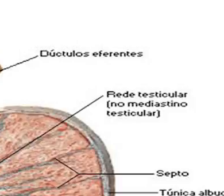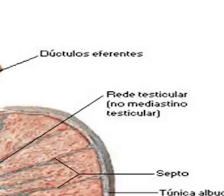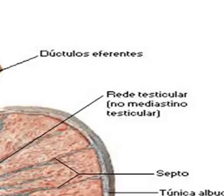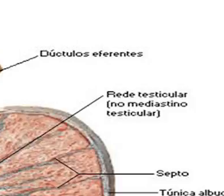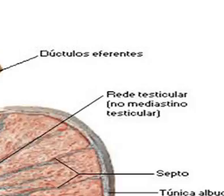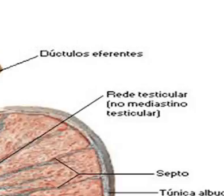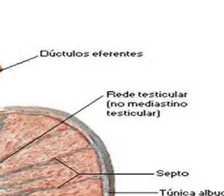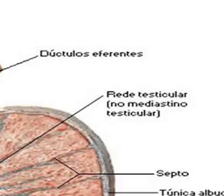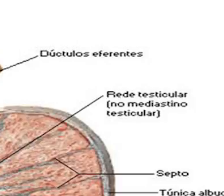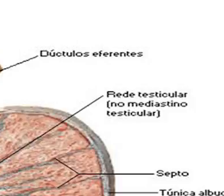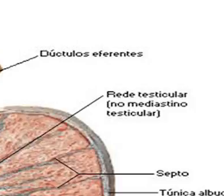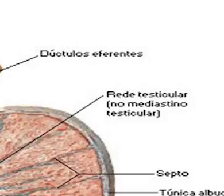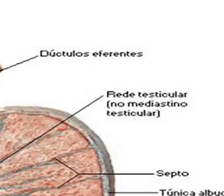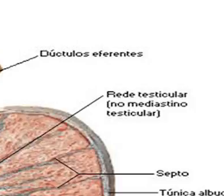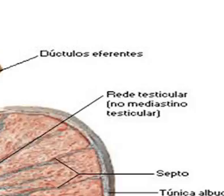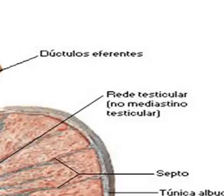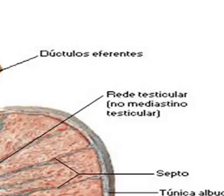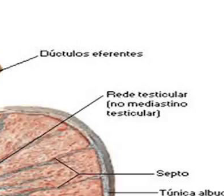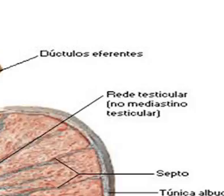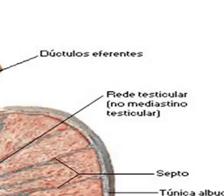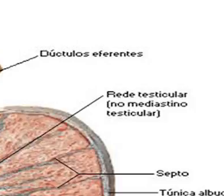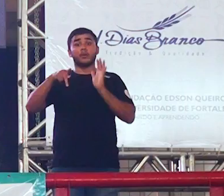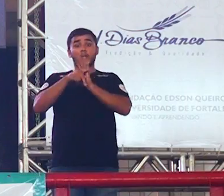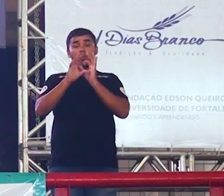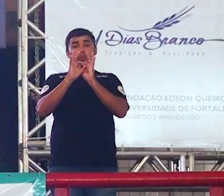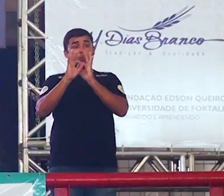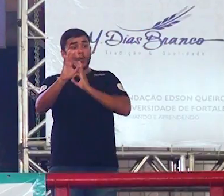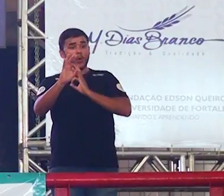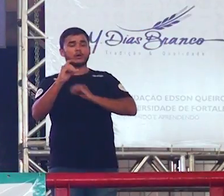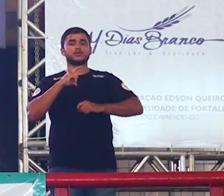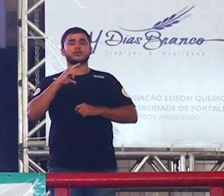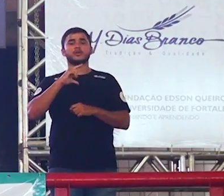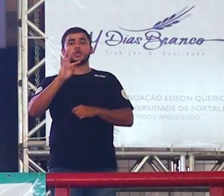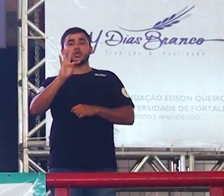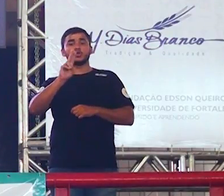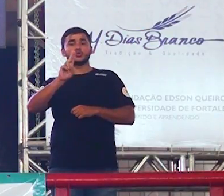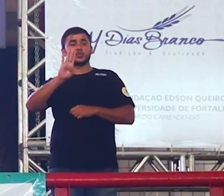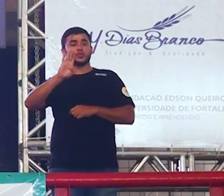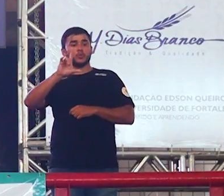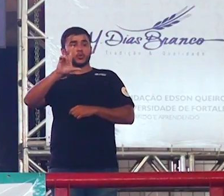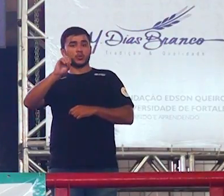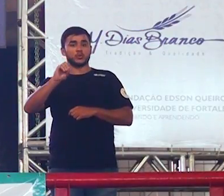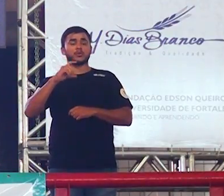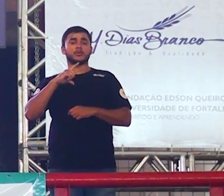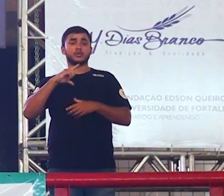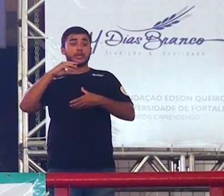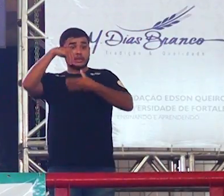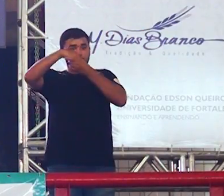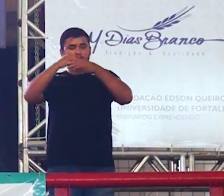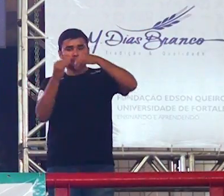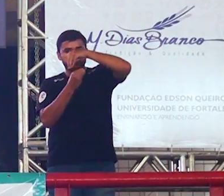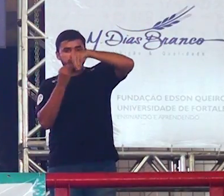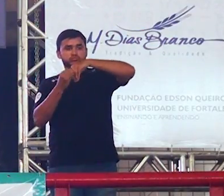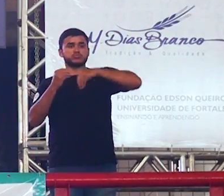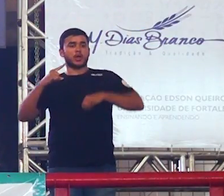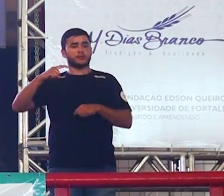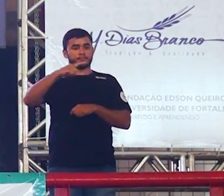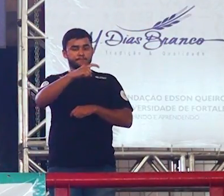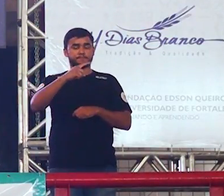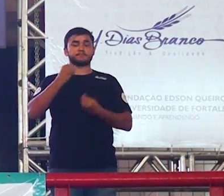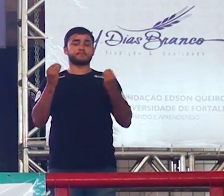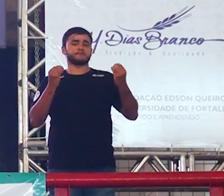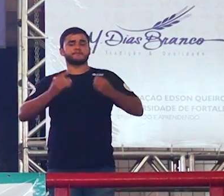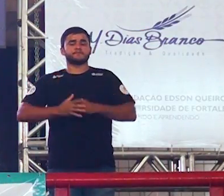túbulos seminíferos, que vai ser o local onde vai ocorrer a espermatogênese. Vai ter também